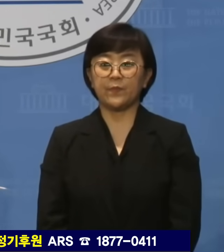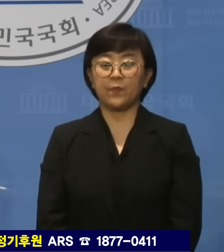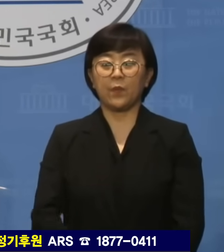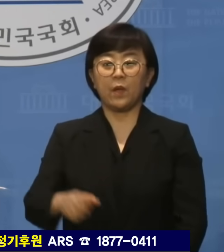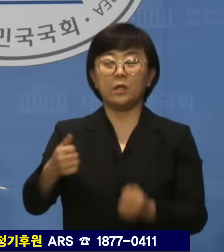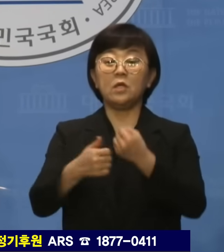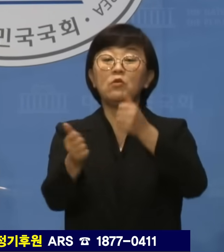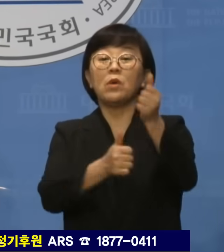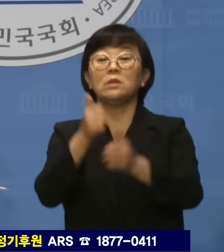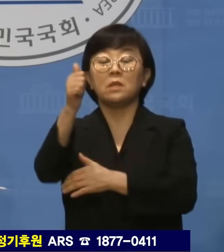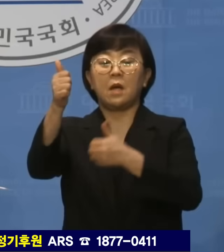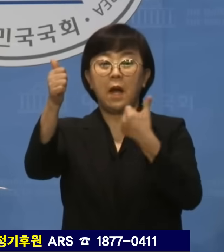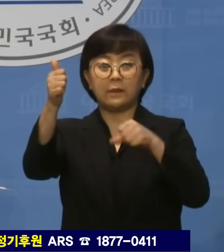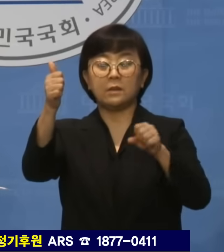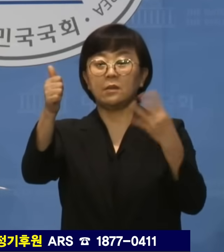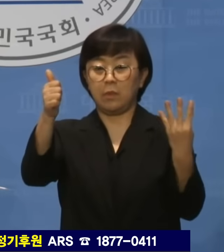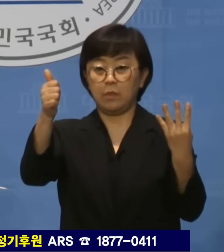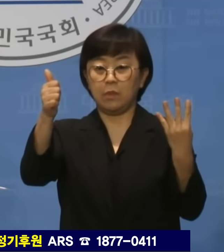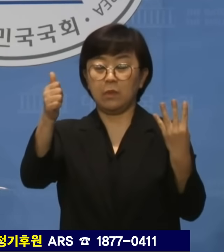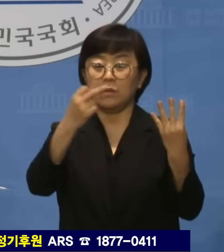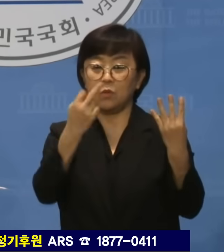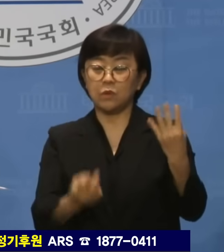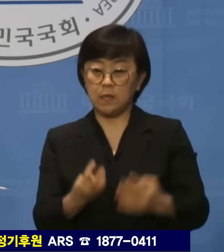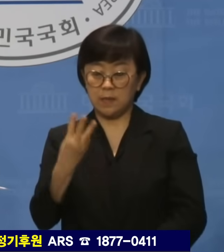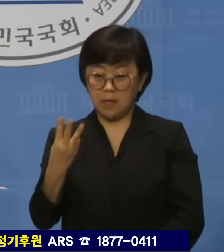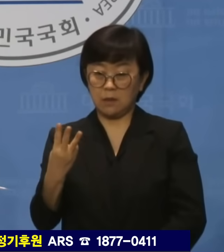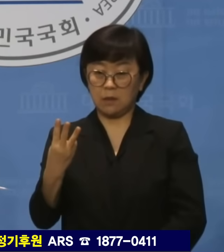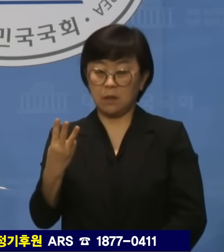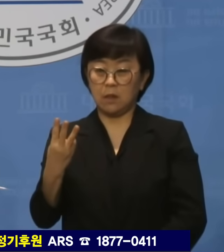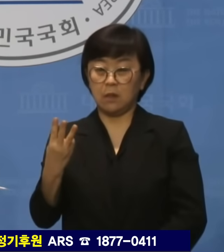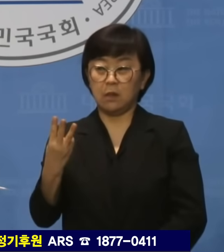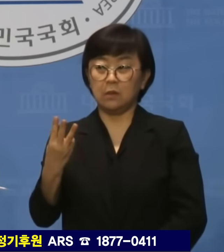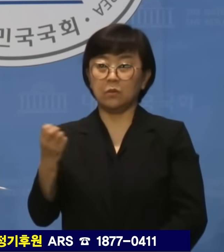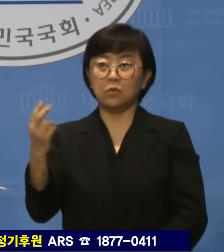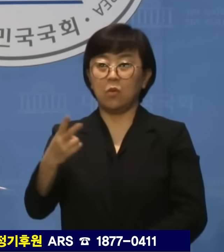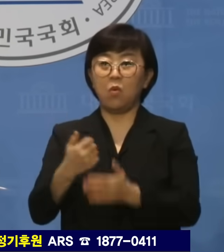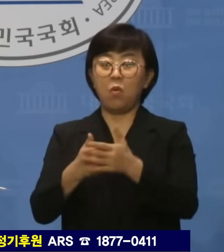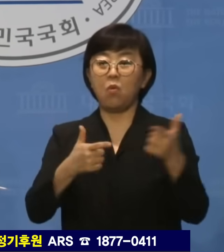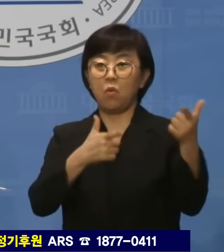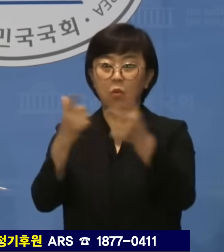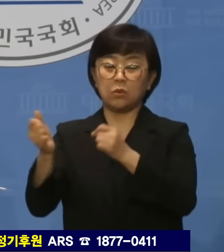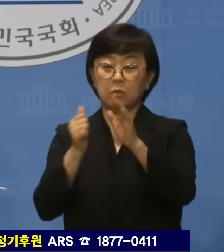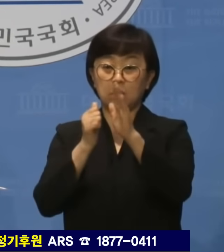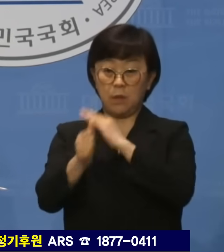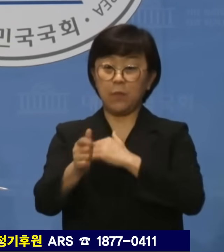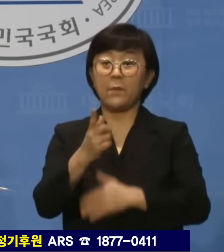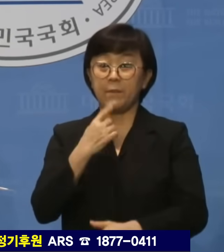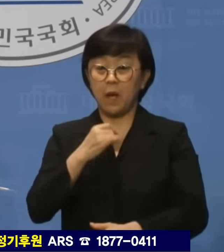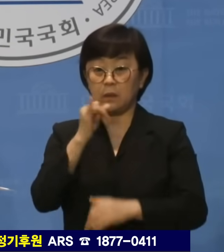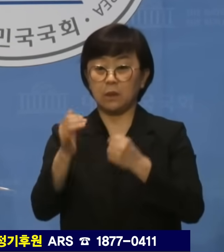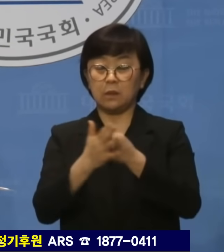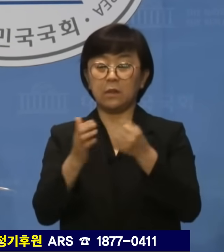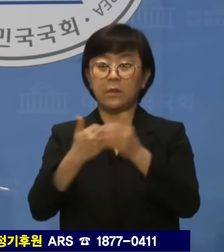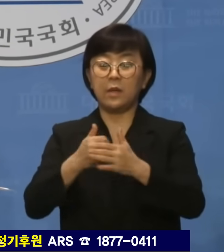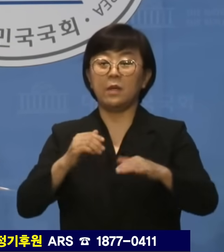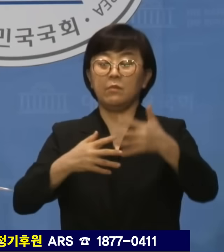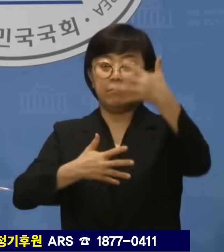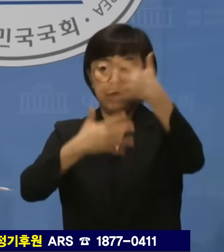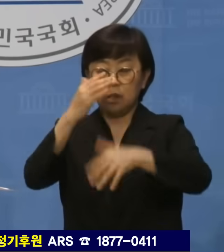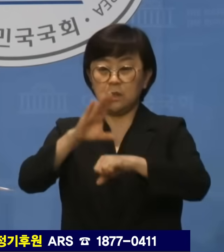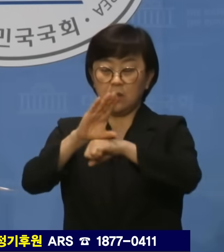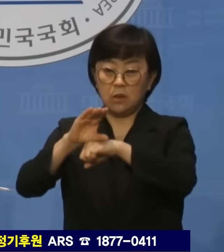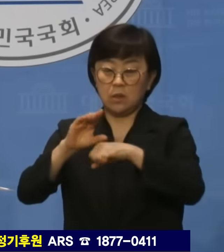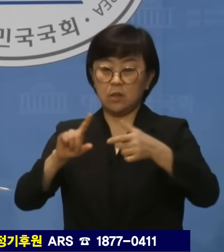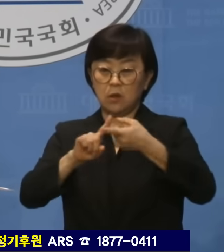유일인 위원장 아들 4건과 동생 3건, 유일인 위원장이 공동대표를 지낸 미디어연대